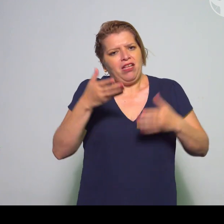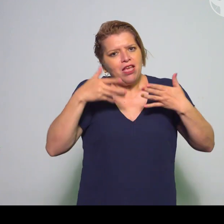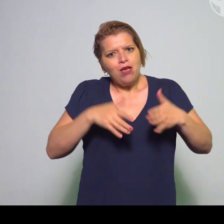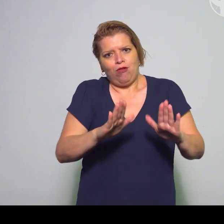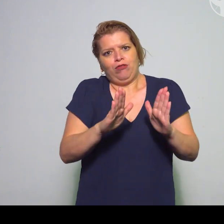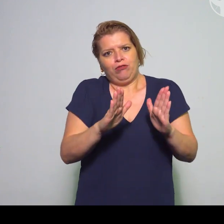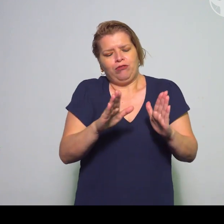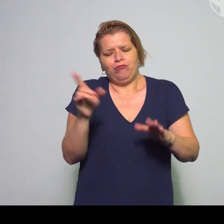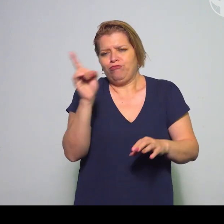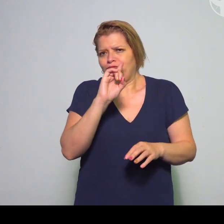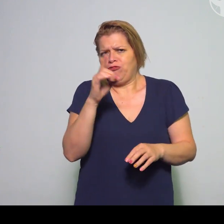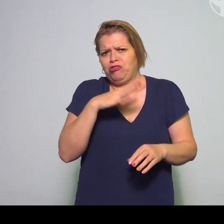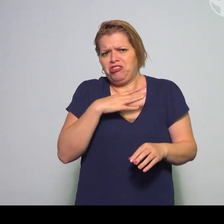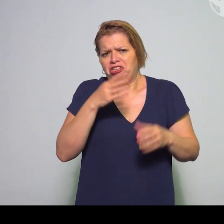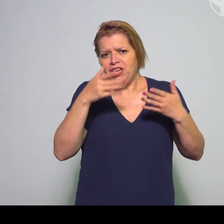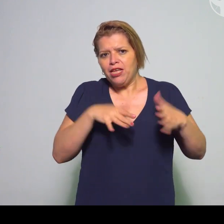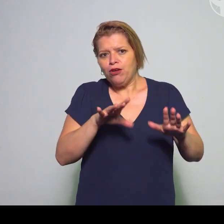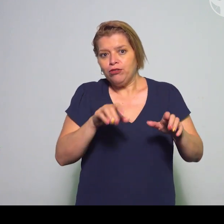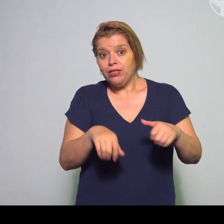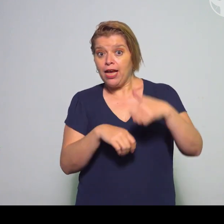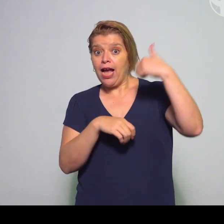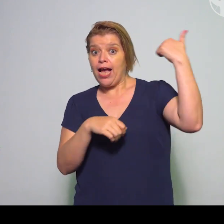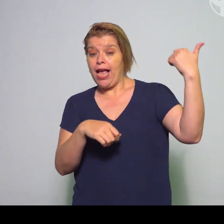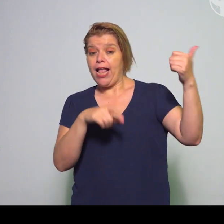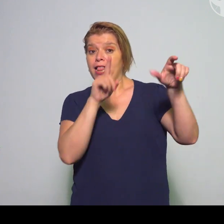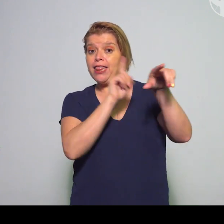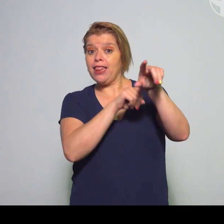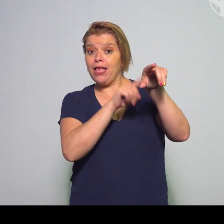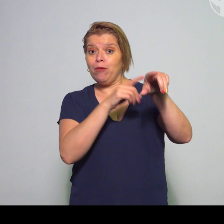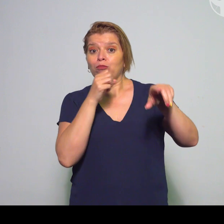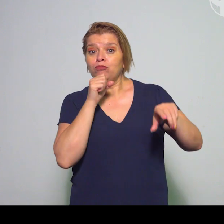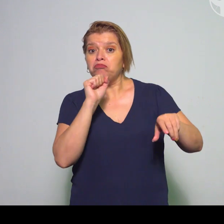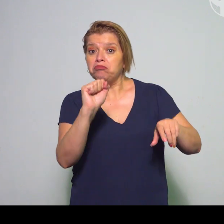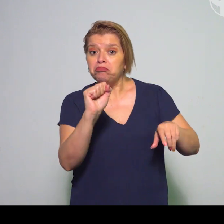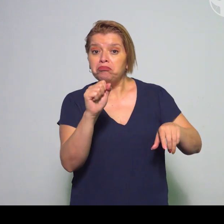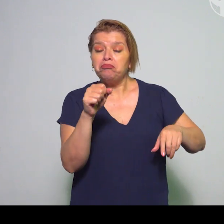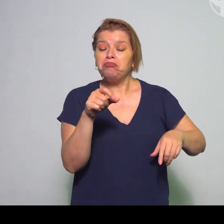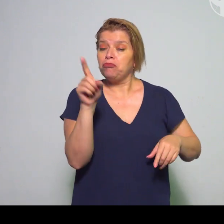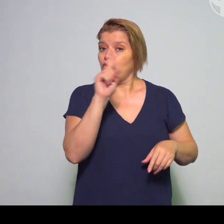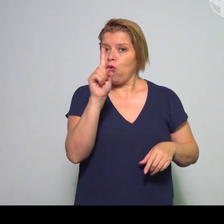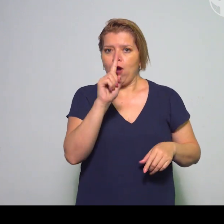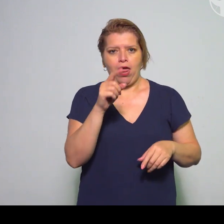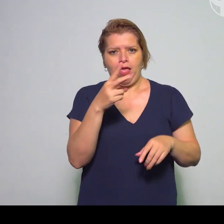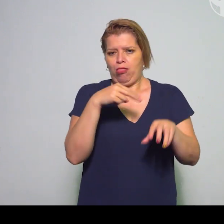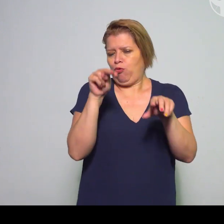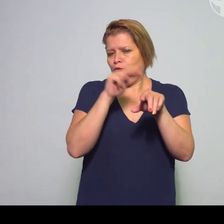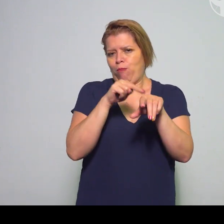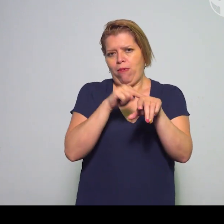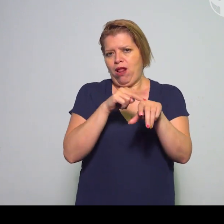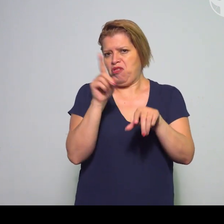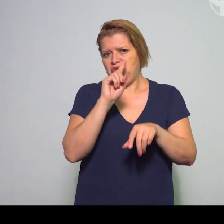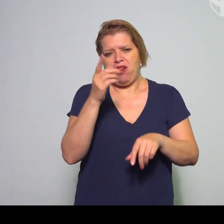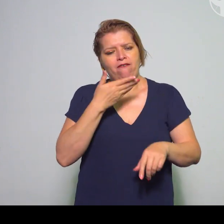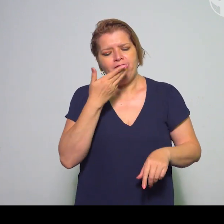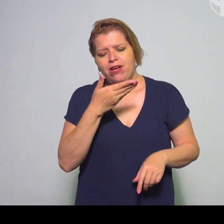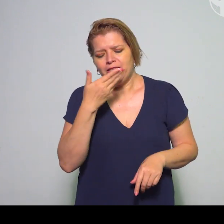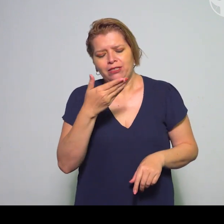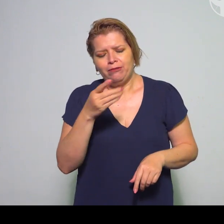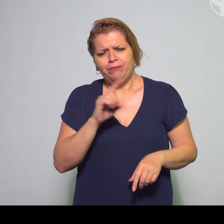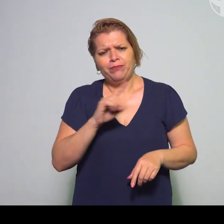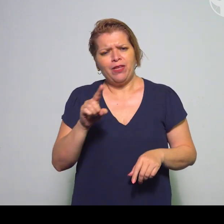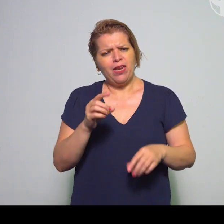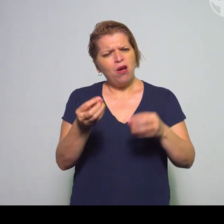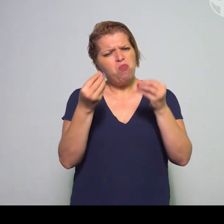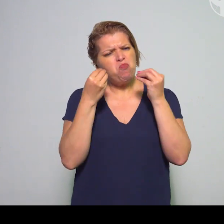hijos. No tener hijos en ese tiempo no era un problema sencillo, María José. Era una